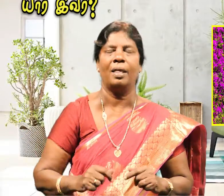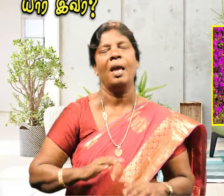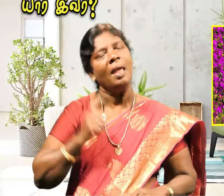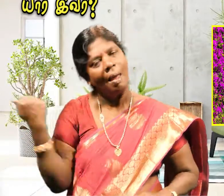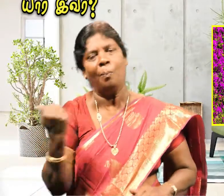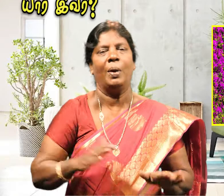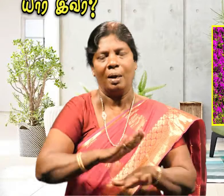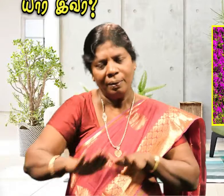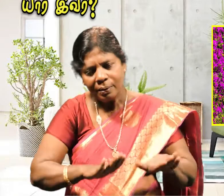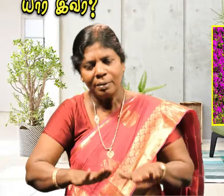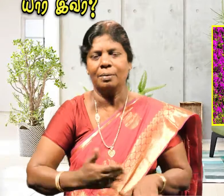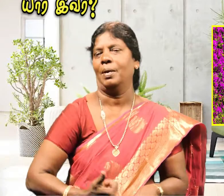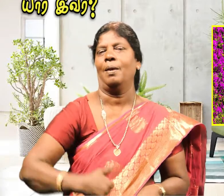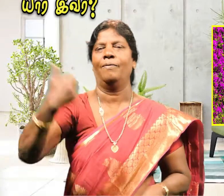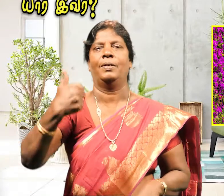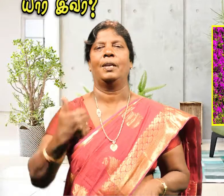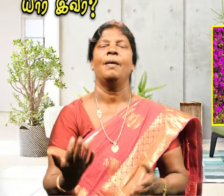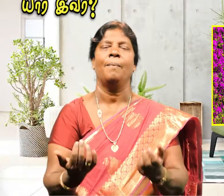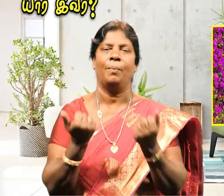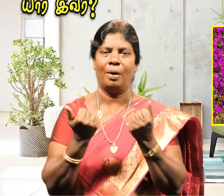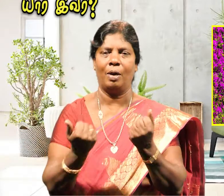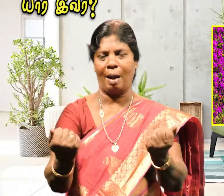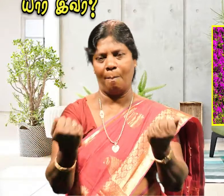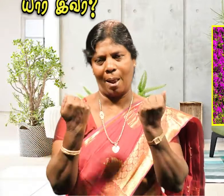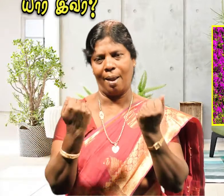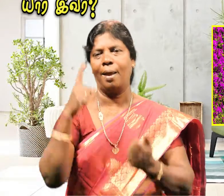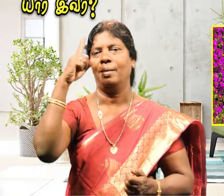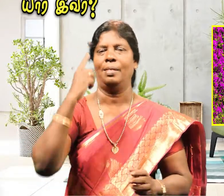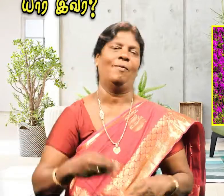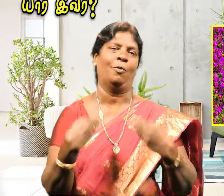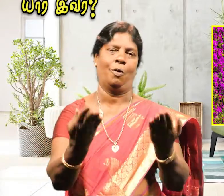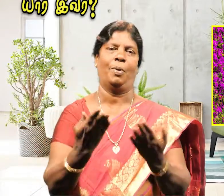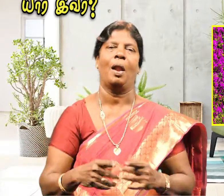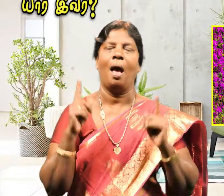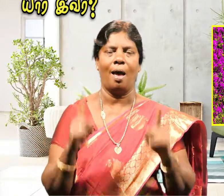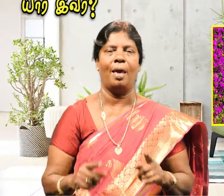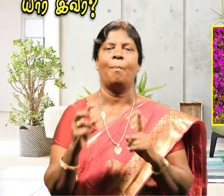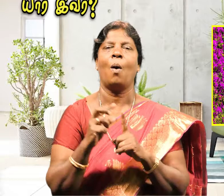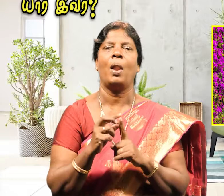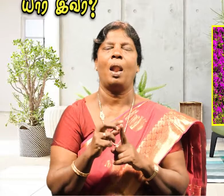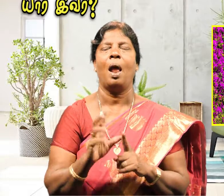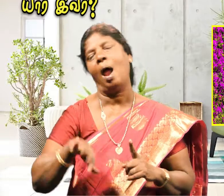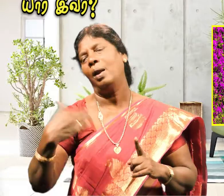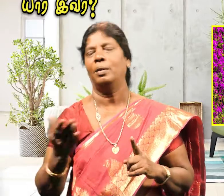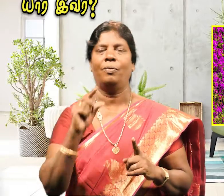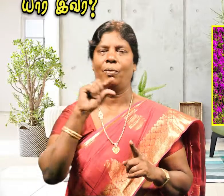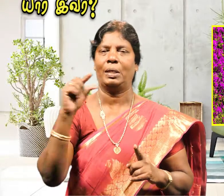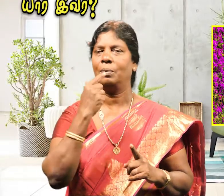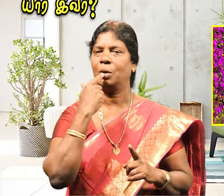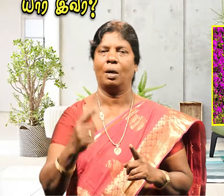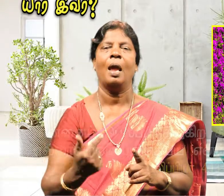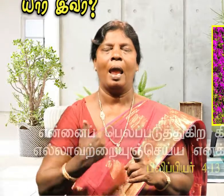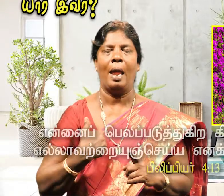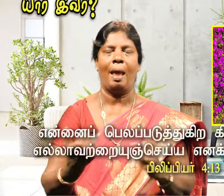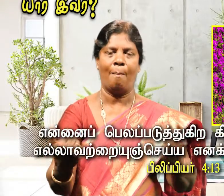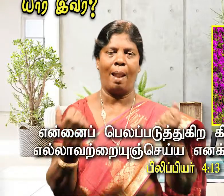அதை சமாளிப்பதற்கும் மேற்கொள்ளுவதற்கும் வேண்டிய பலனை அவர் தருகிறார். அதைத்தான் பவுல் இன்னொரு இடத்திலே